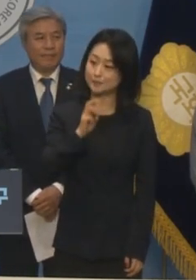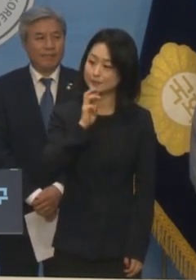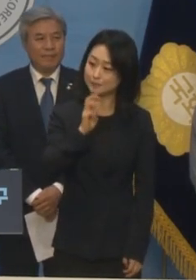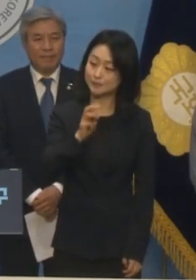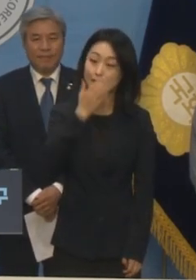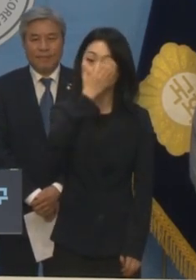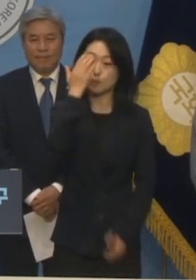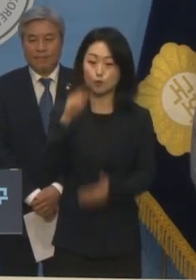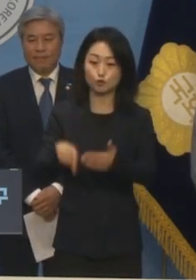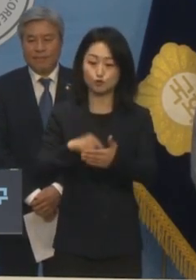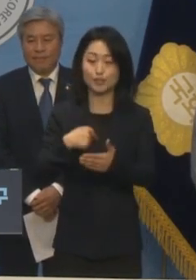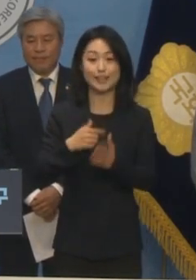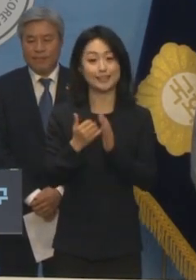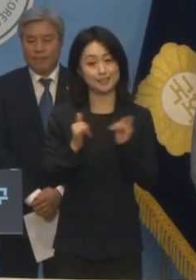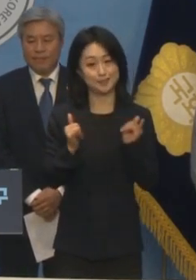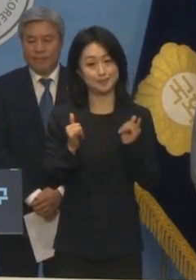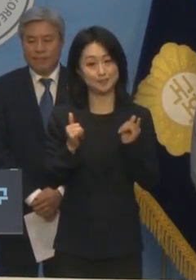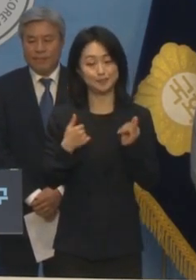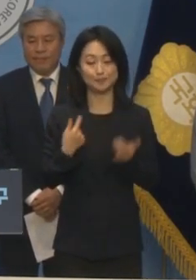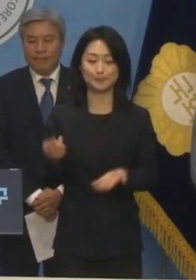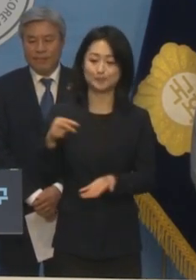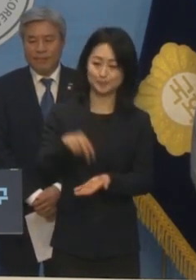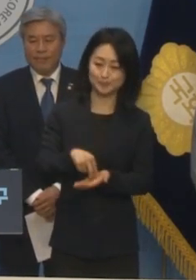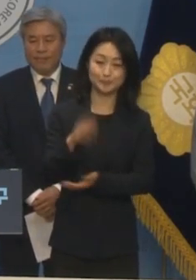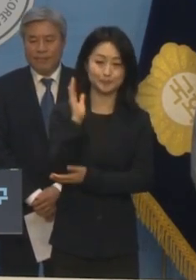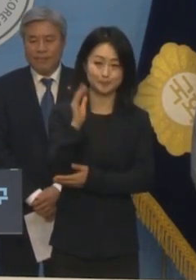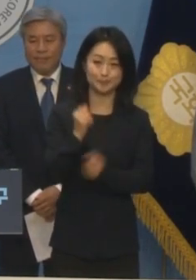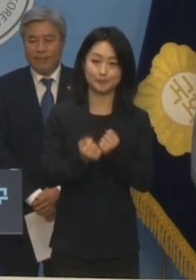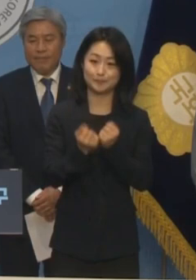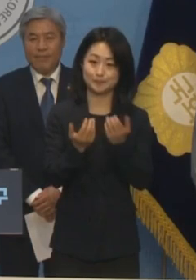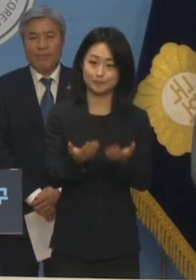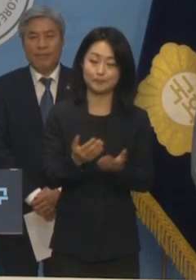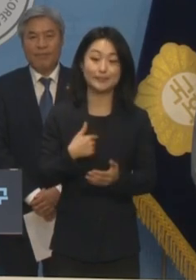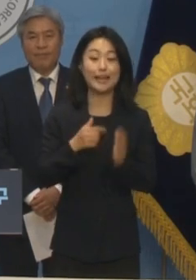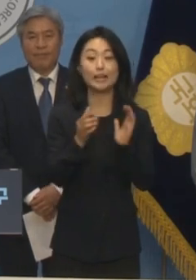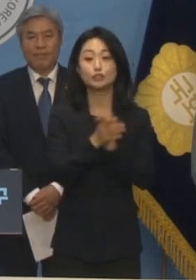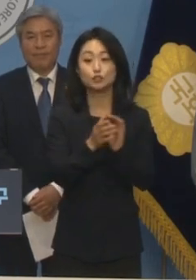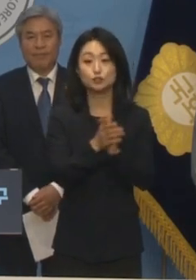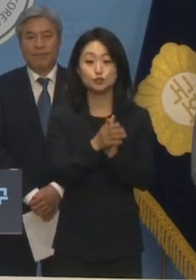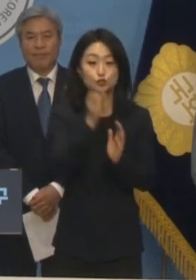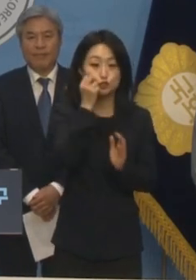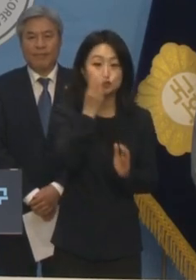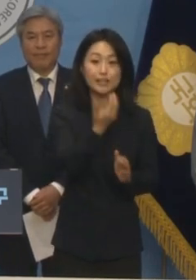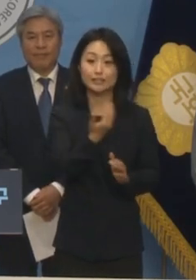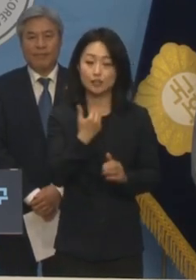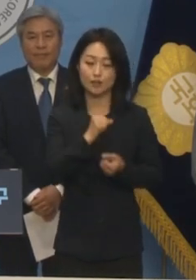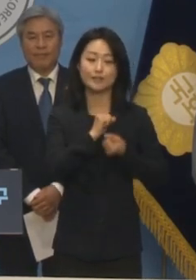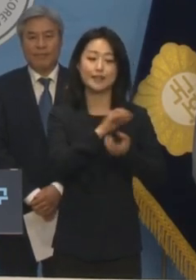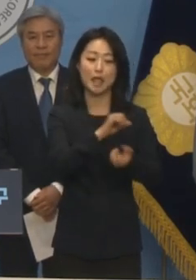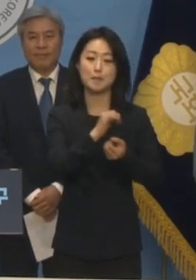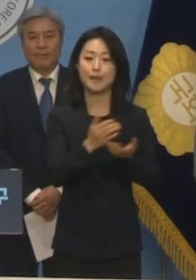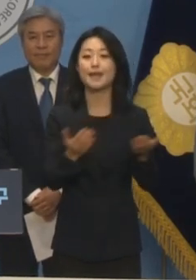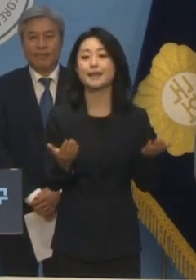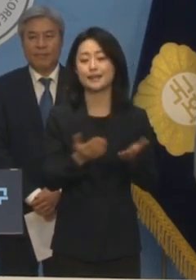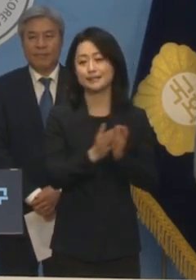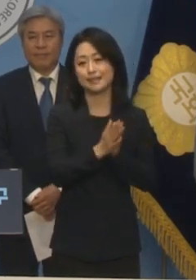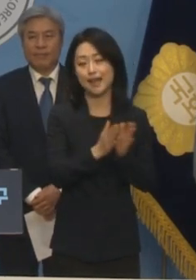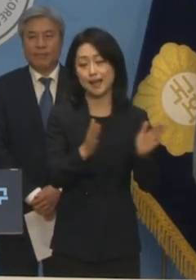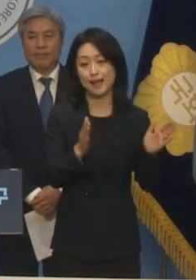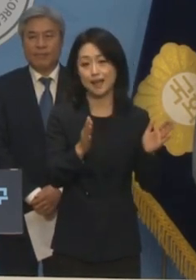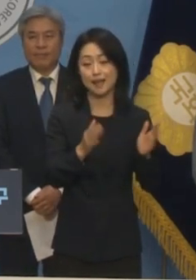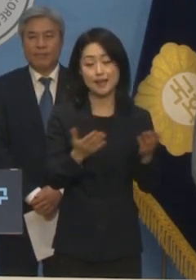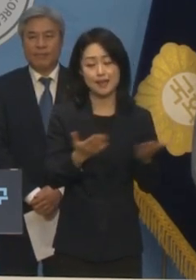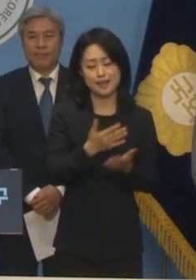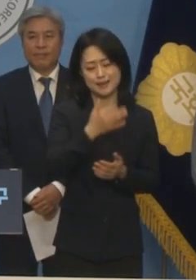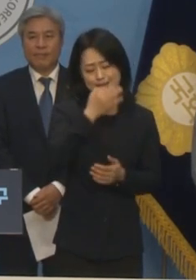청년 중 한 사람으로서 오늘 이 자리에 섰습니다. 제 친한 친구가 2달 전부터 택배일을 시작했습니다. 일이